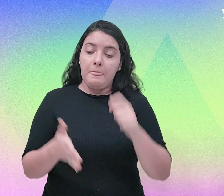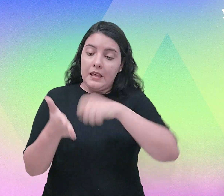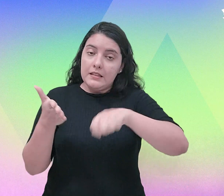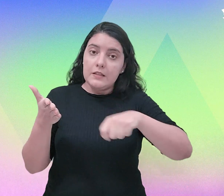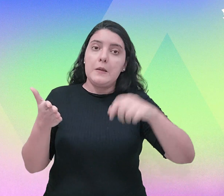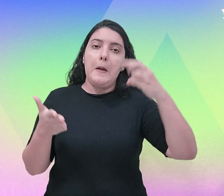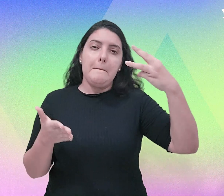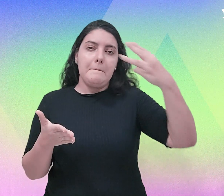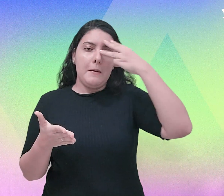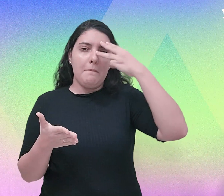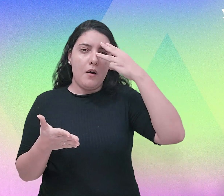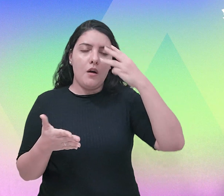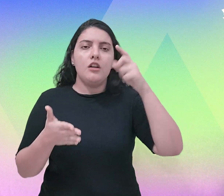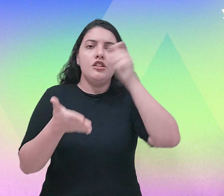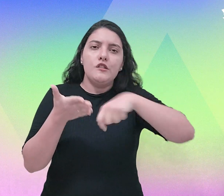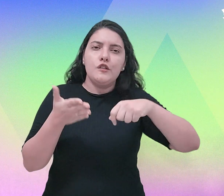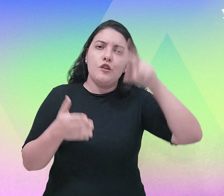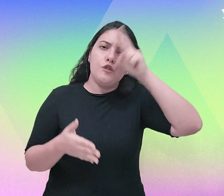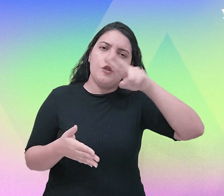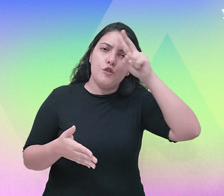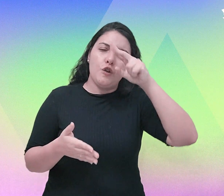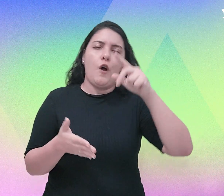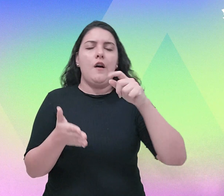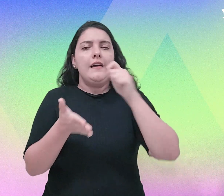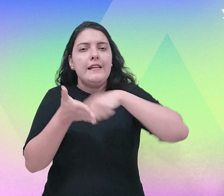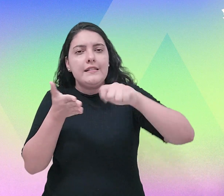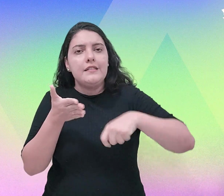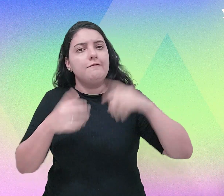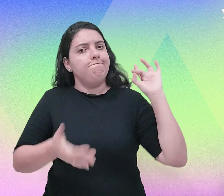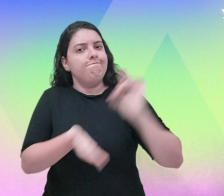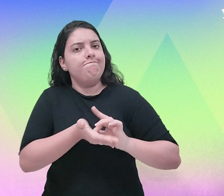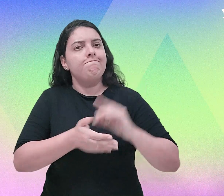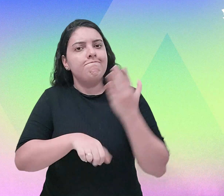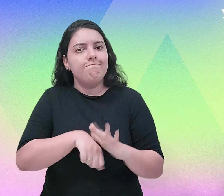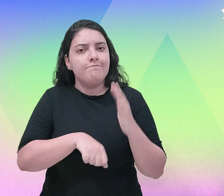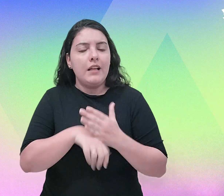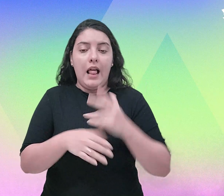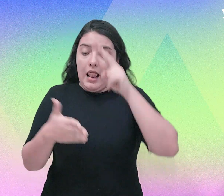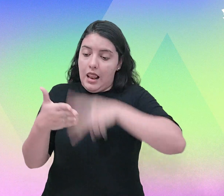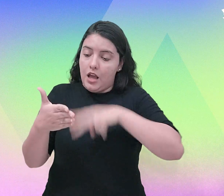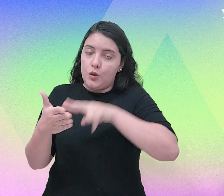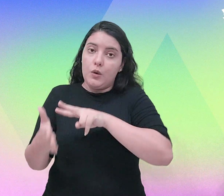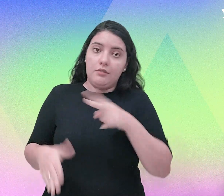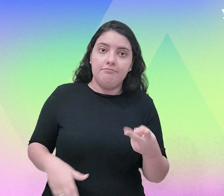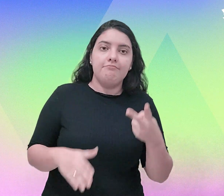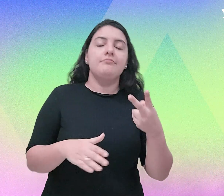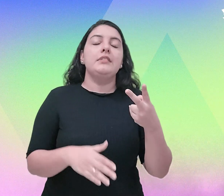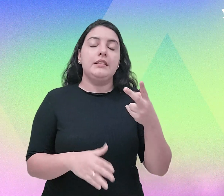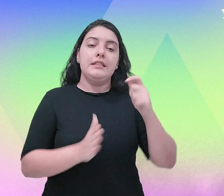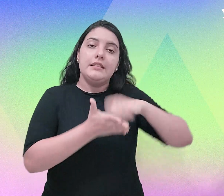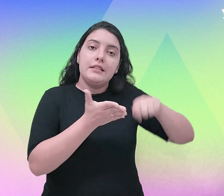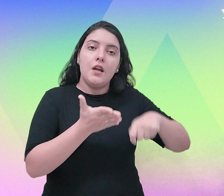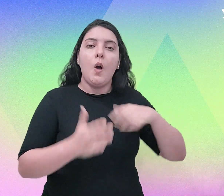memória escrita e história escrita e ação da leitura a escrita o texto como construção